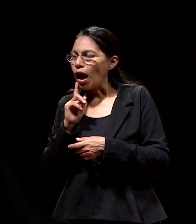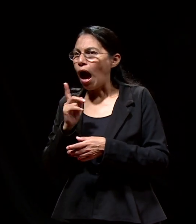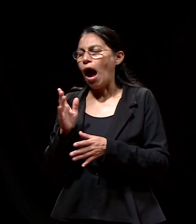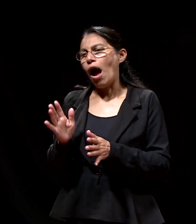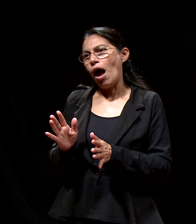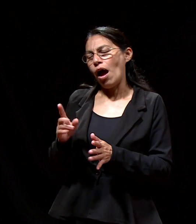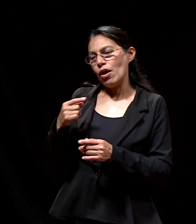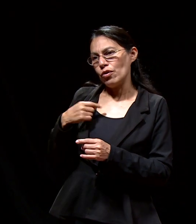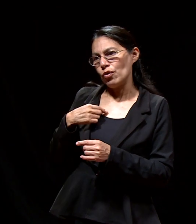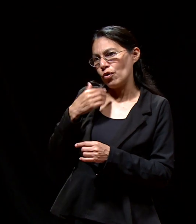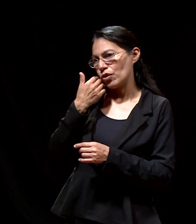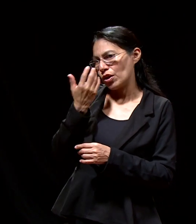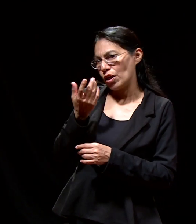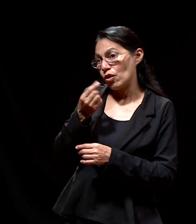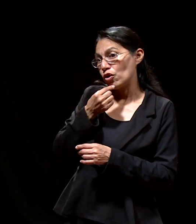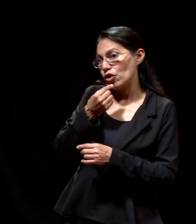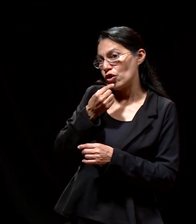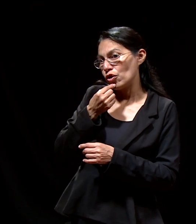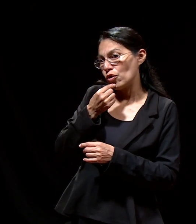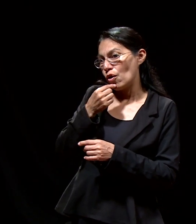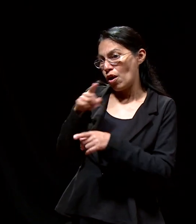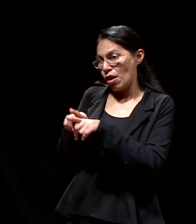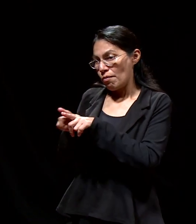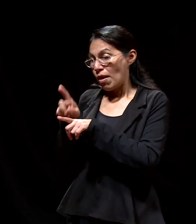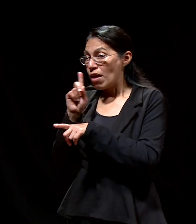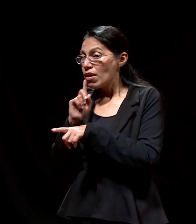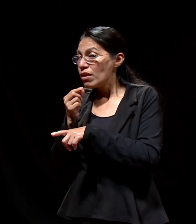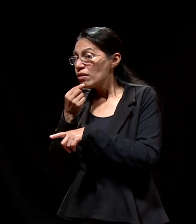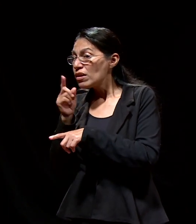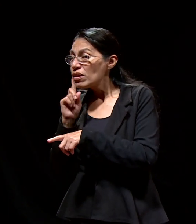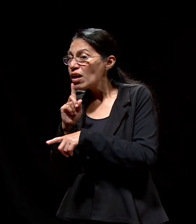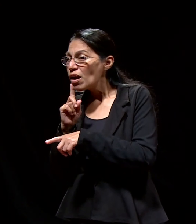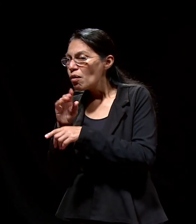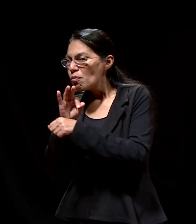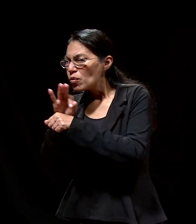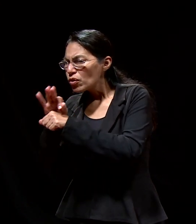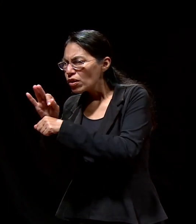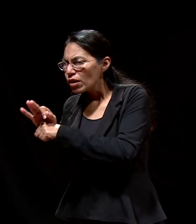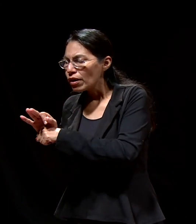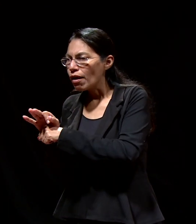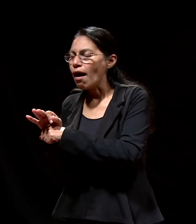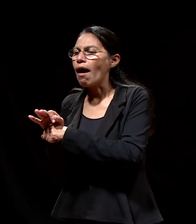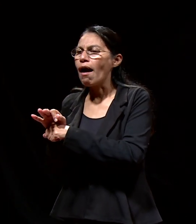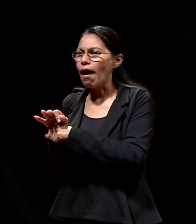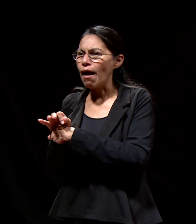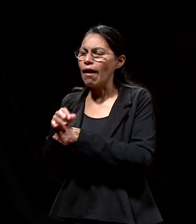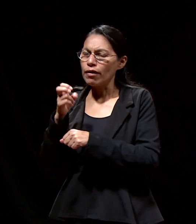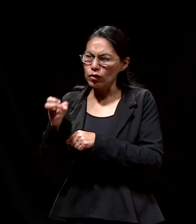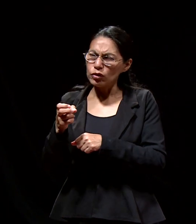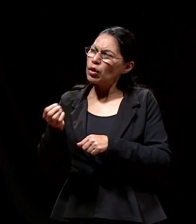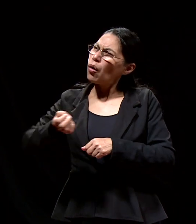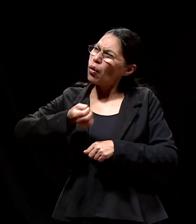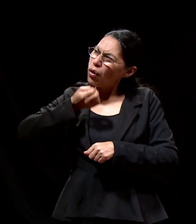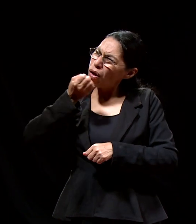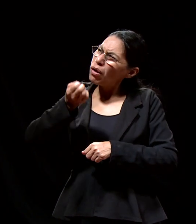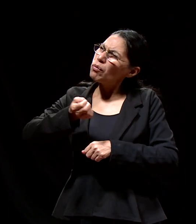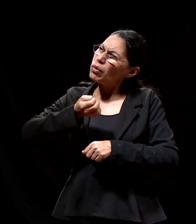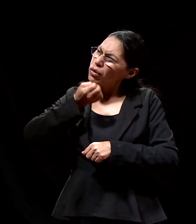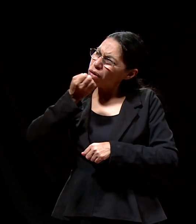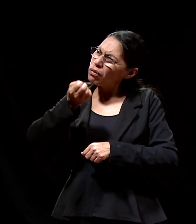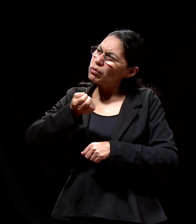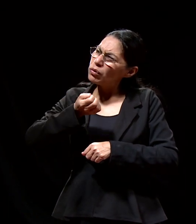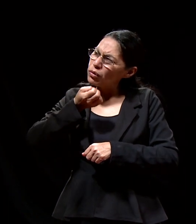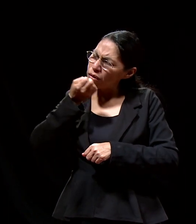quiero que proteja su hermanita y entonces podamos adiós escribimos nuestra